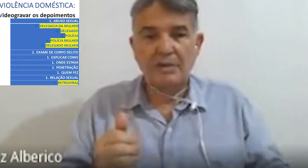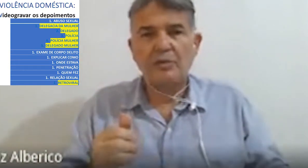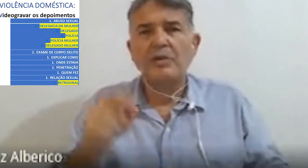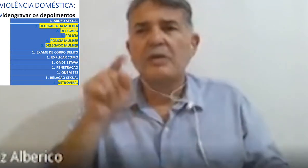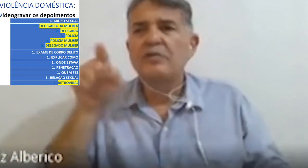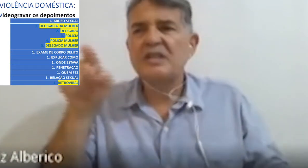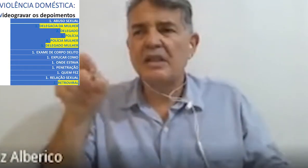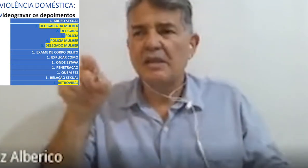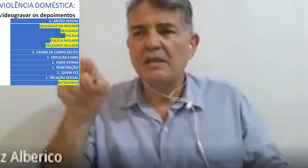Então,